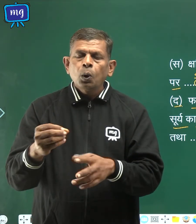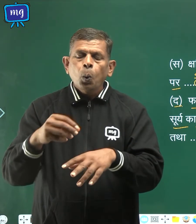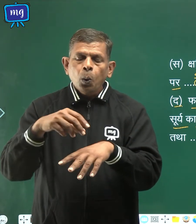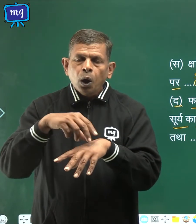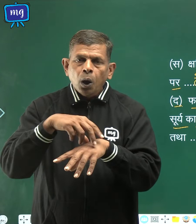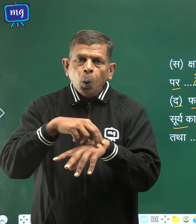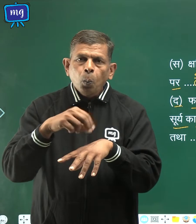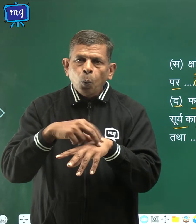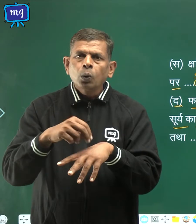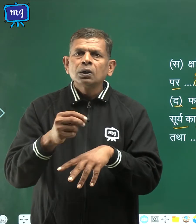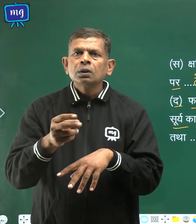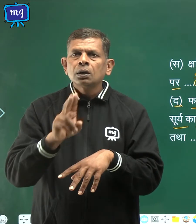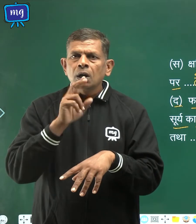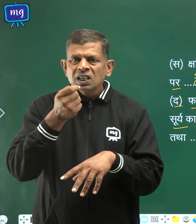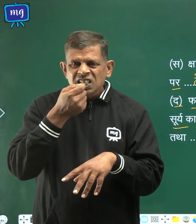पोषक।